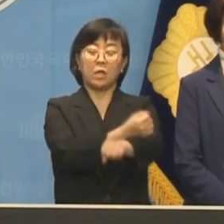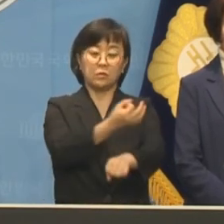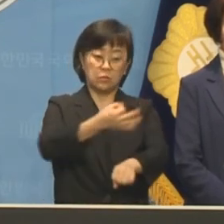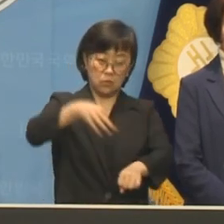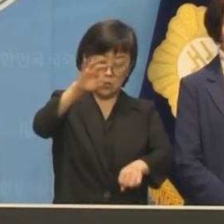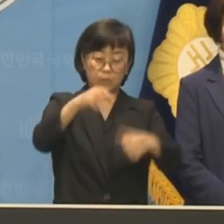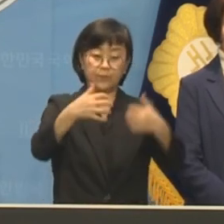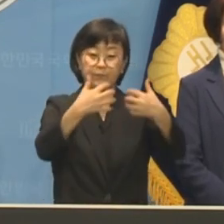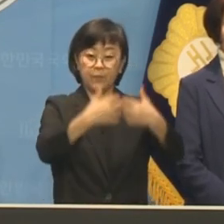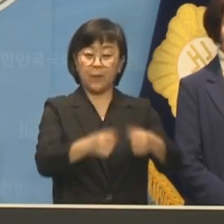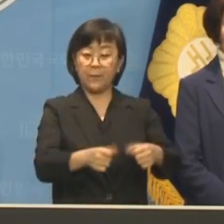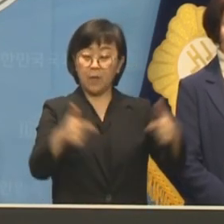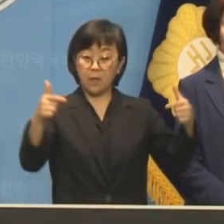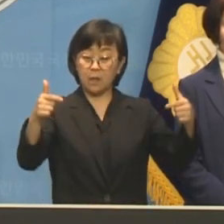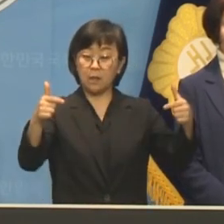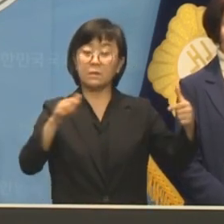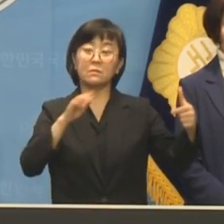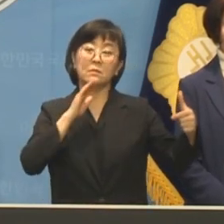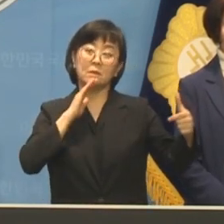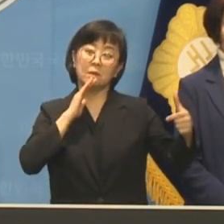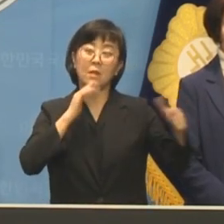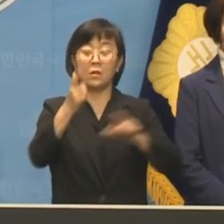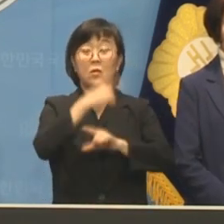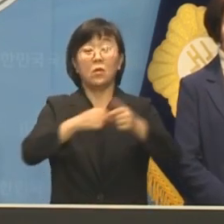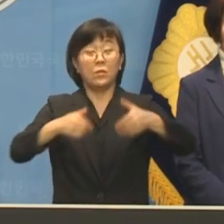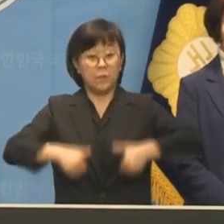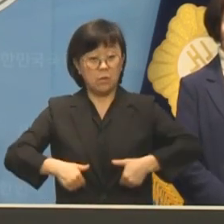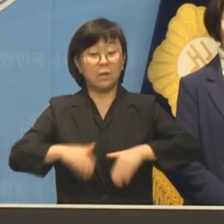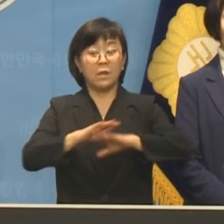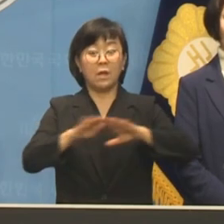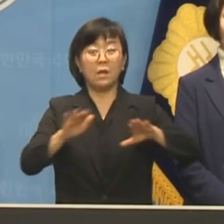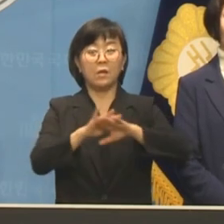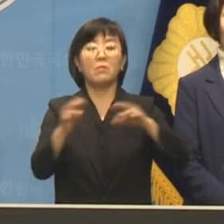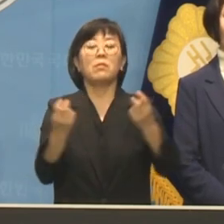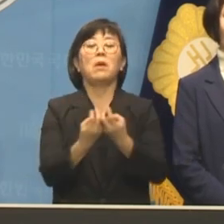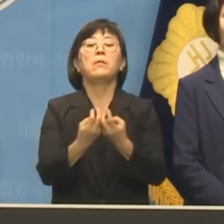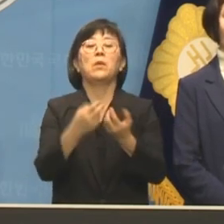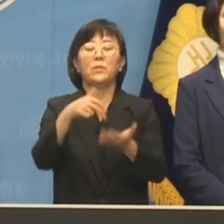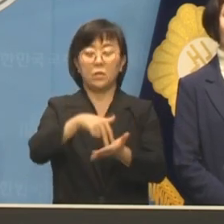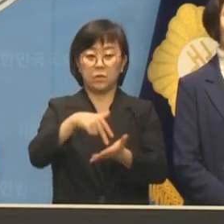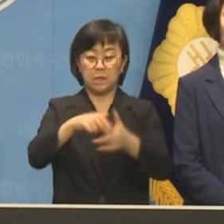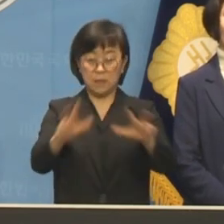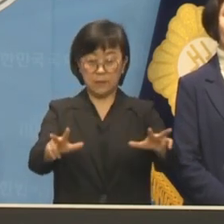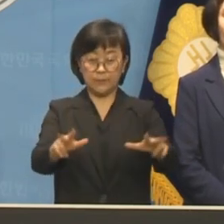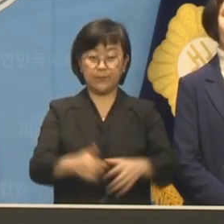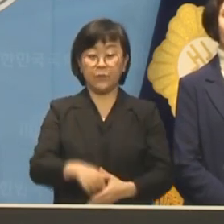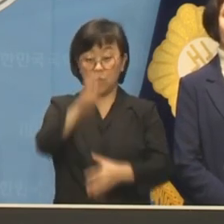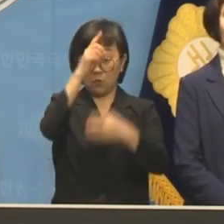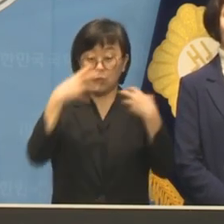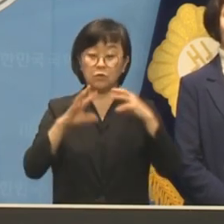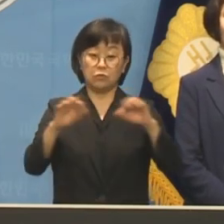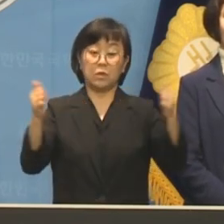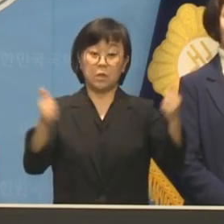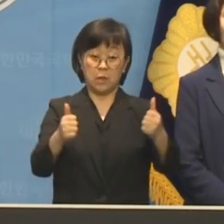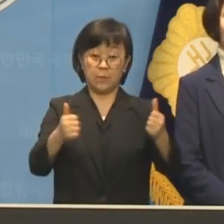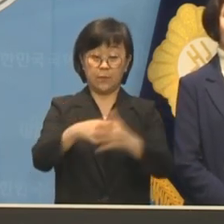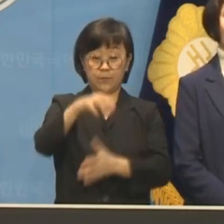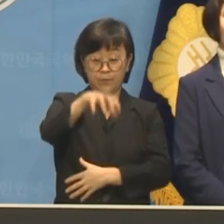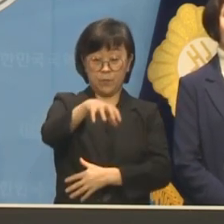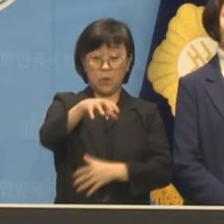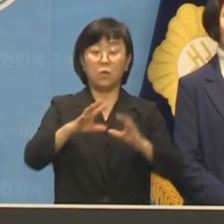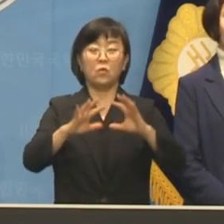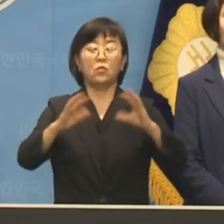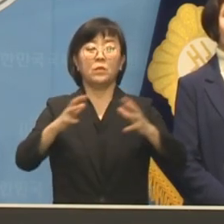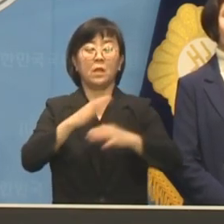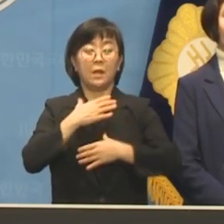장비 확충도 필요하지만 더 실질적인 대책이 필요한 시점입니다. 정부와 국회는 국민의